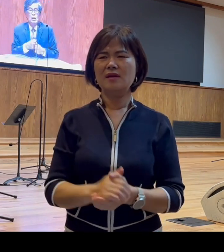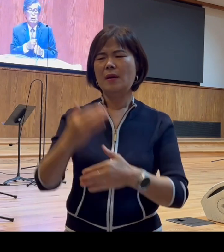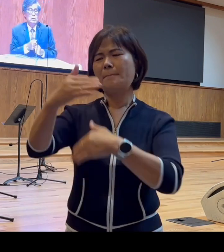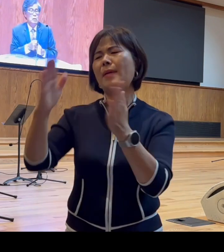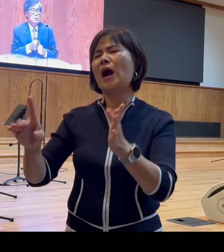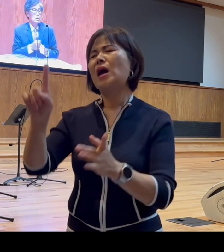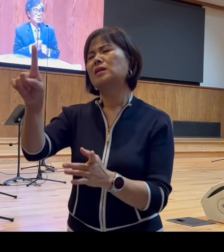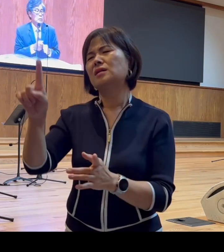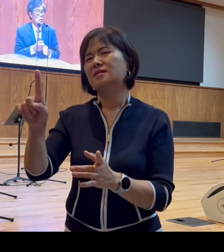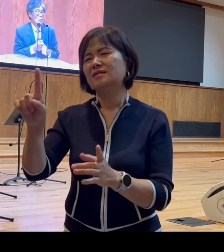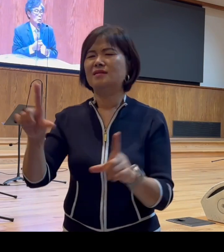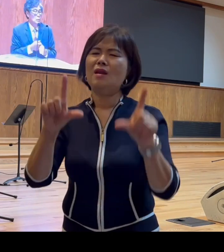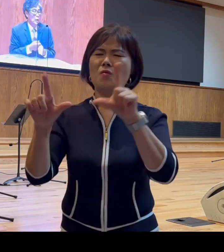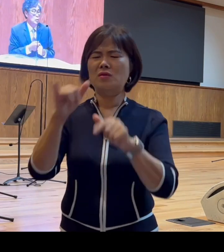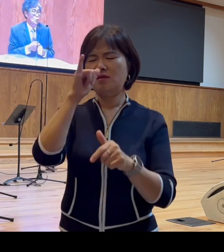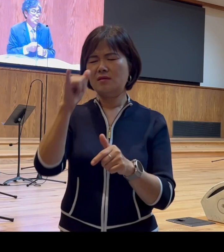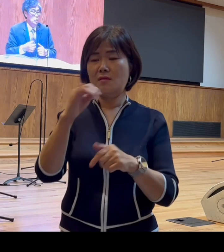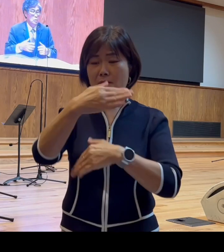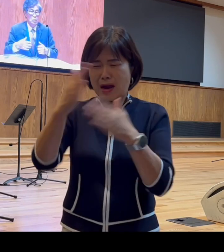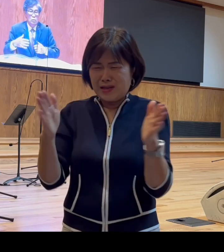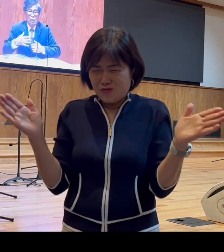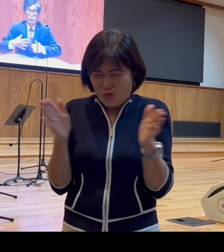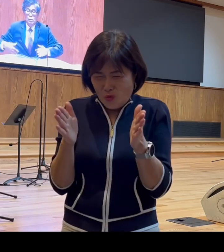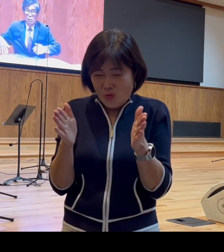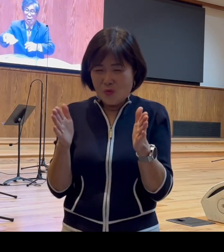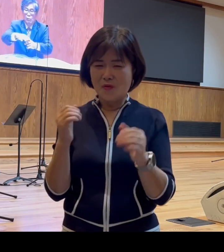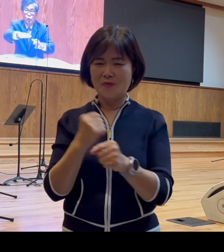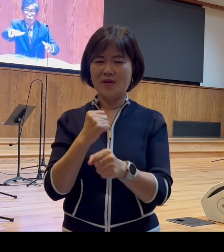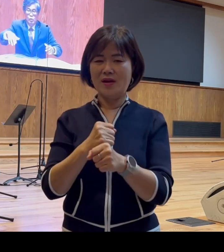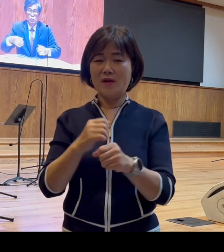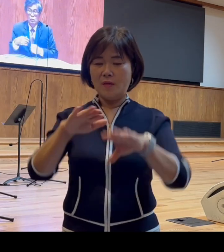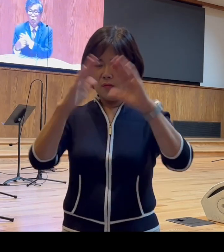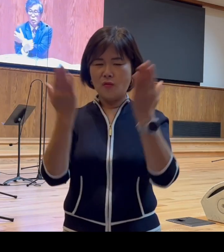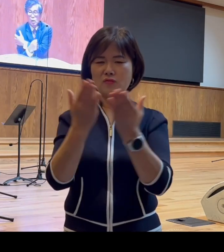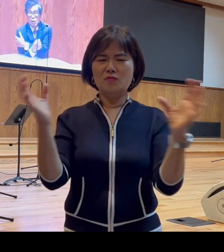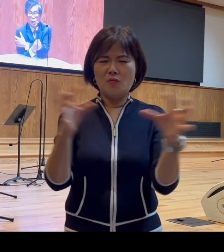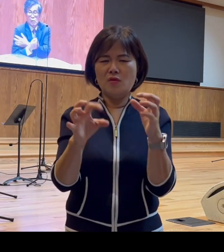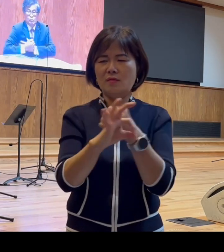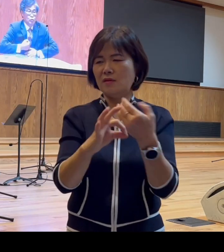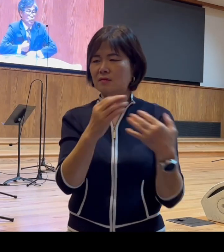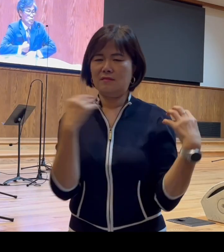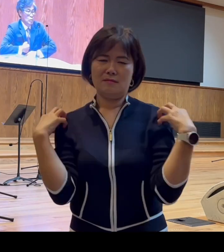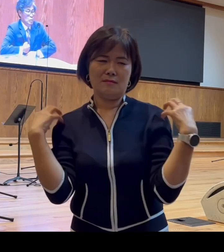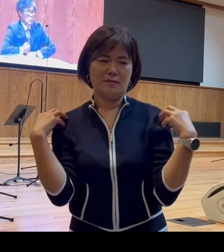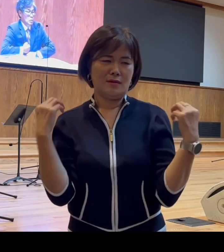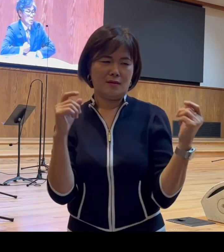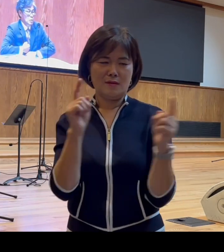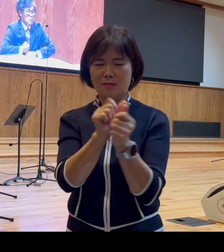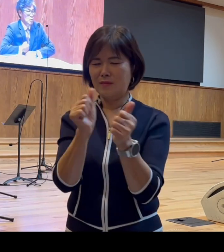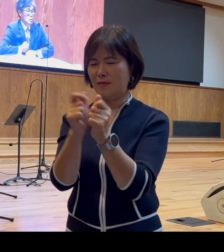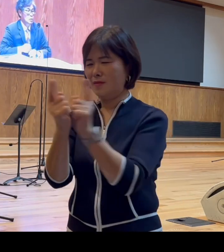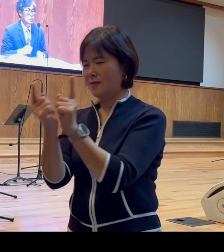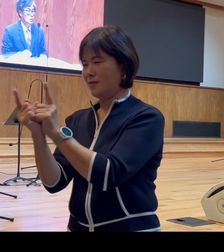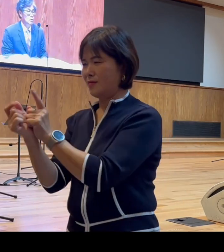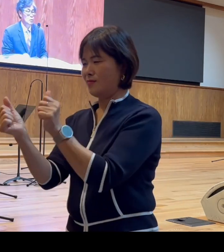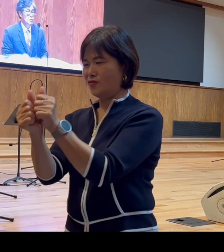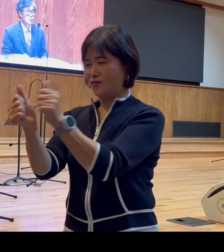그냥 방 한 칸에 사는데, 그냥 얼마나 방이 좁은지 그 사람들이 이렇게 다 모이면은 어깨가 다 붙어요.